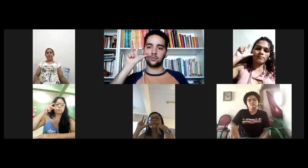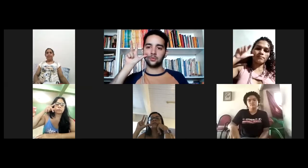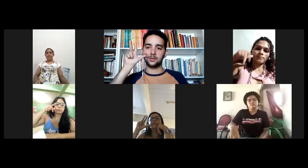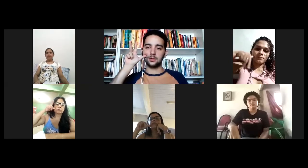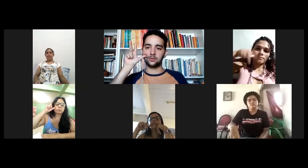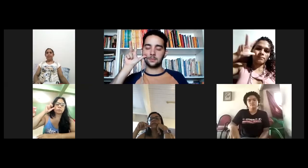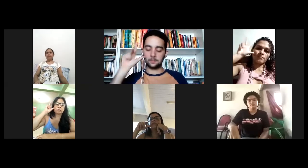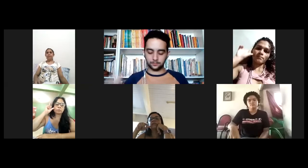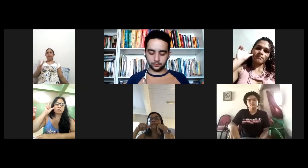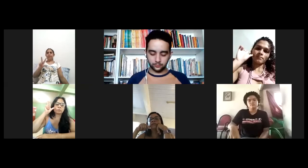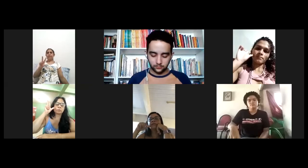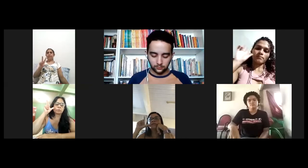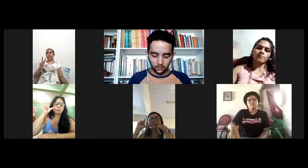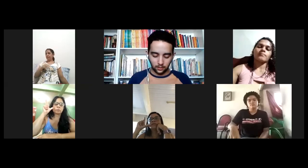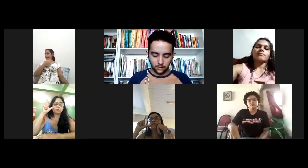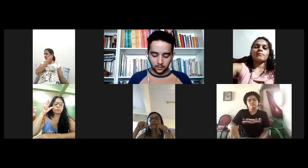faço com 2 dedos.